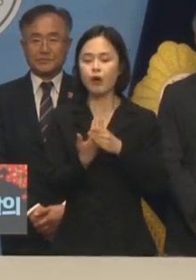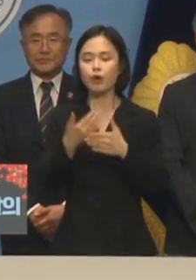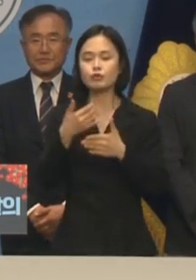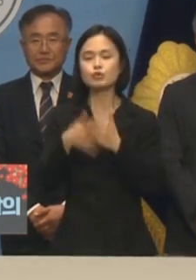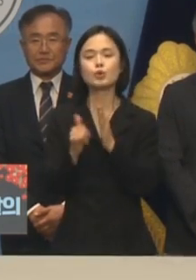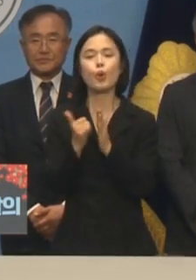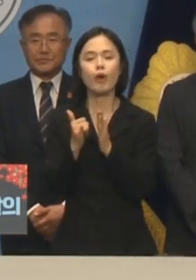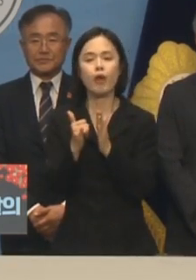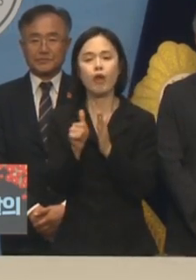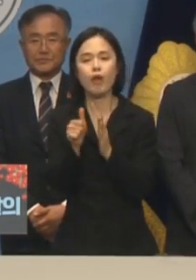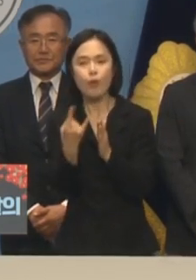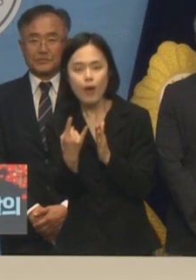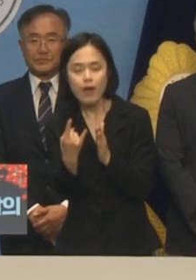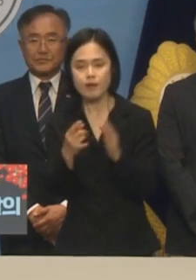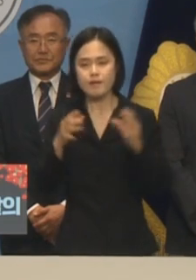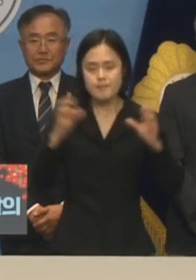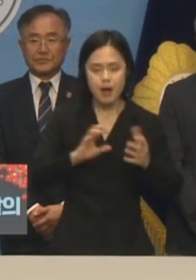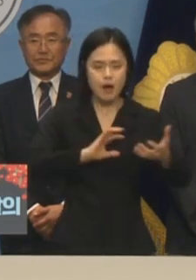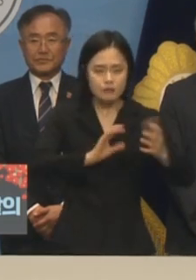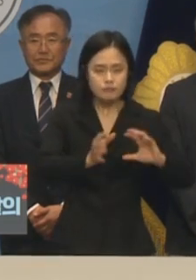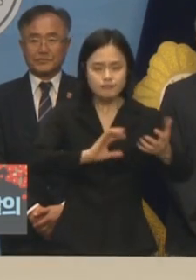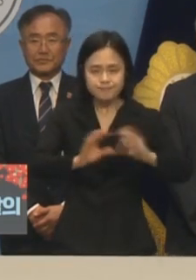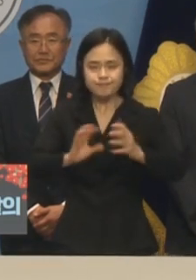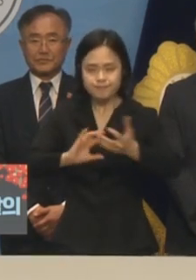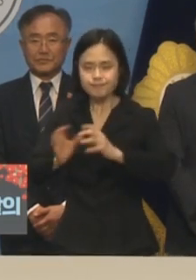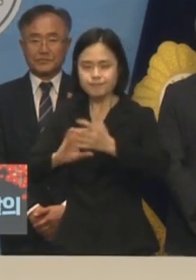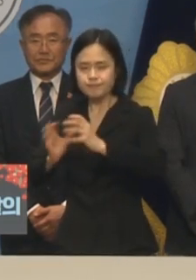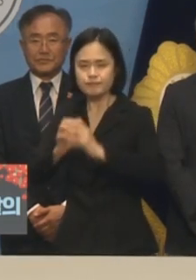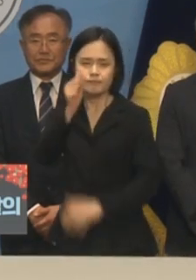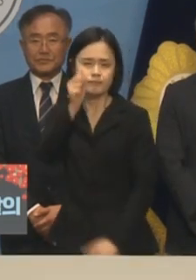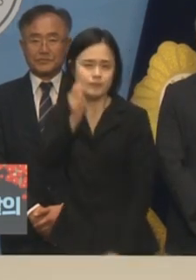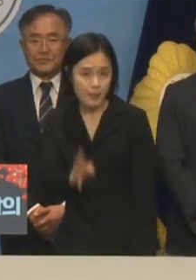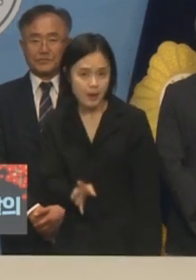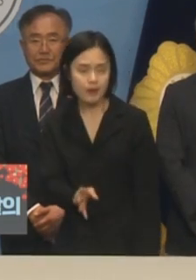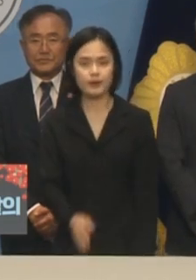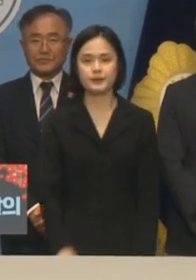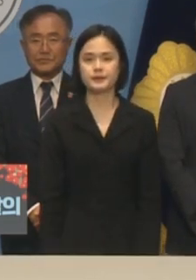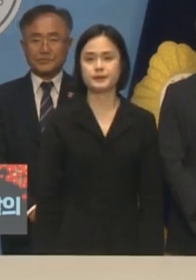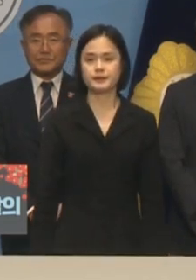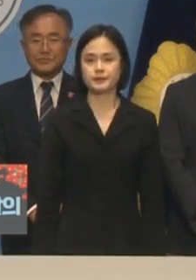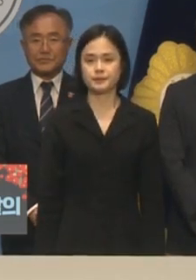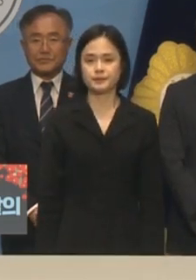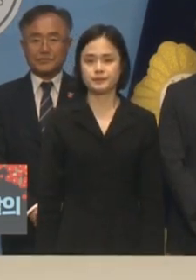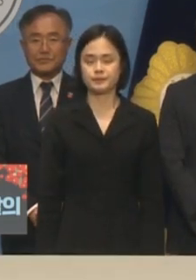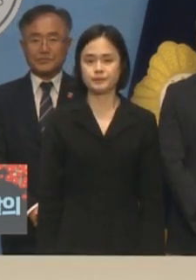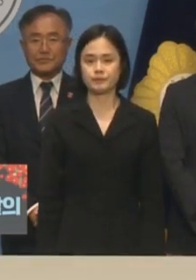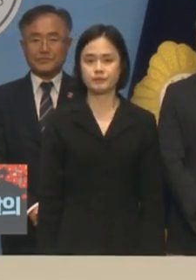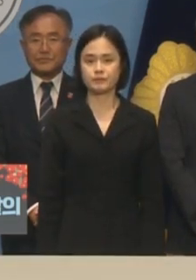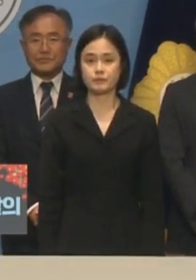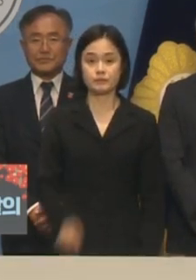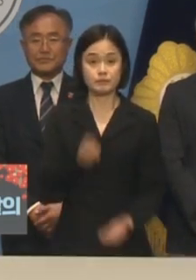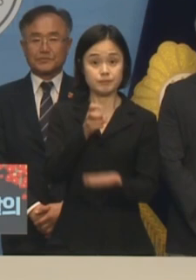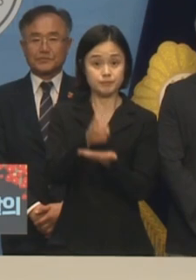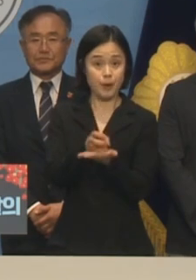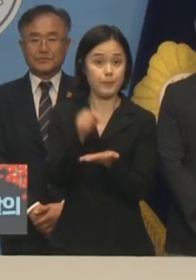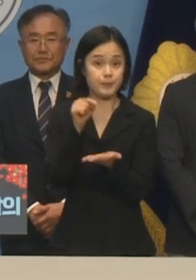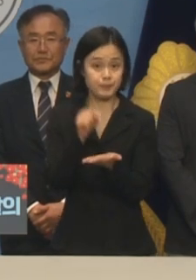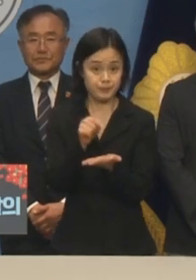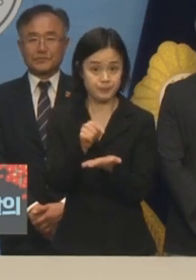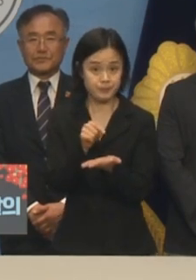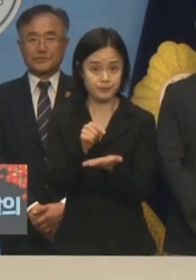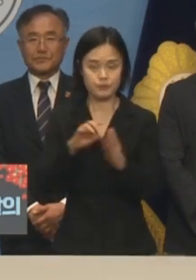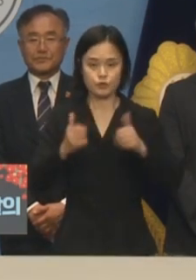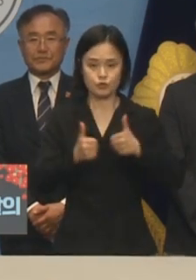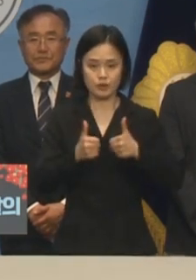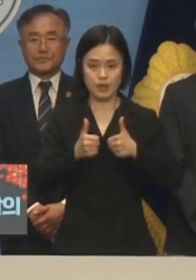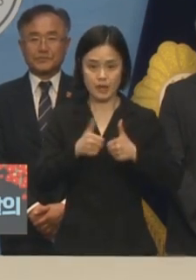간담회 및 토론회를 수차례 진행하며 논의를 이어왔습니다. 이 법안은 국회의원